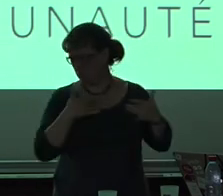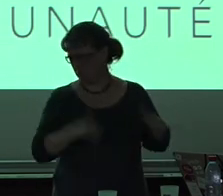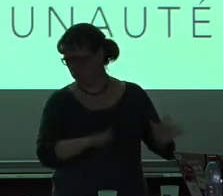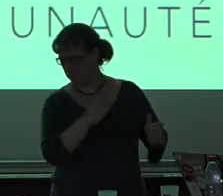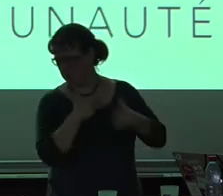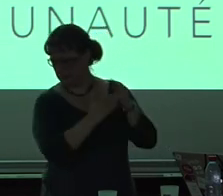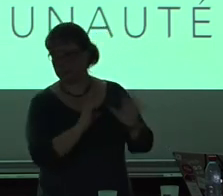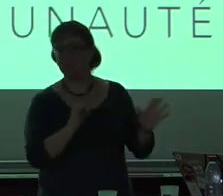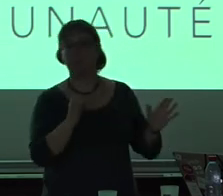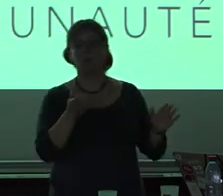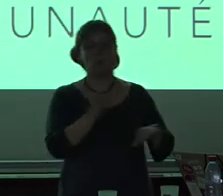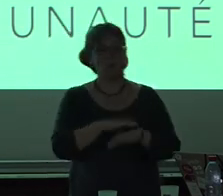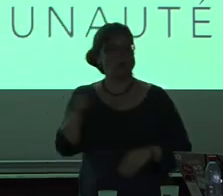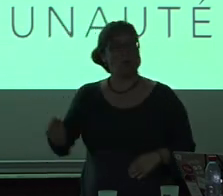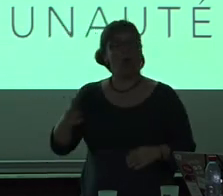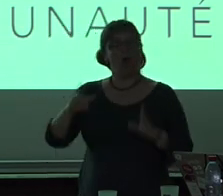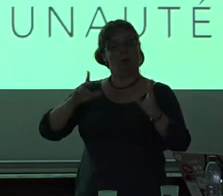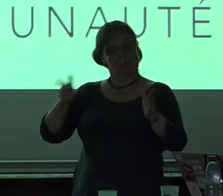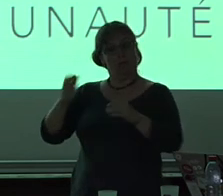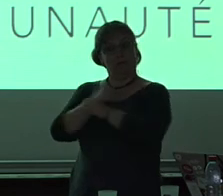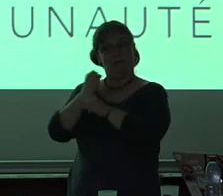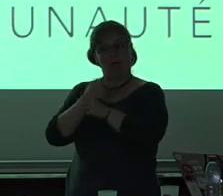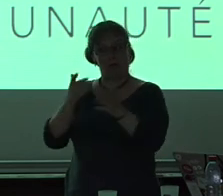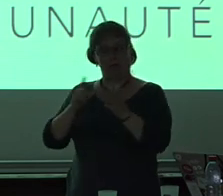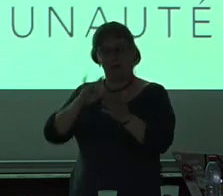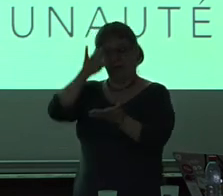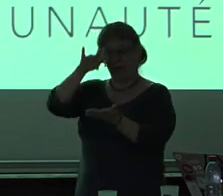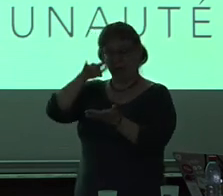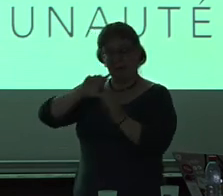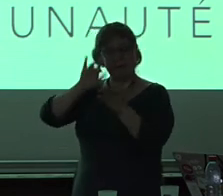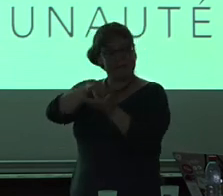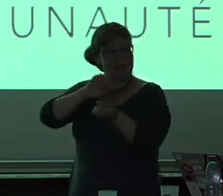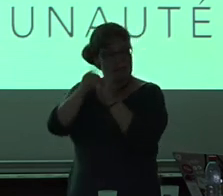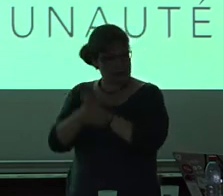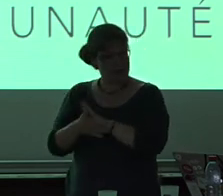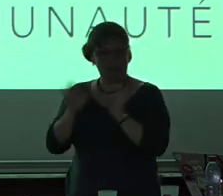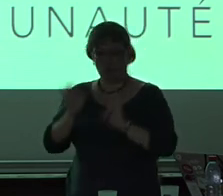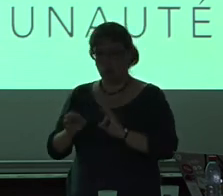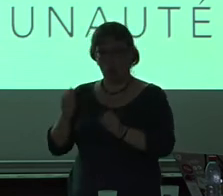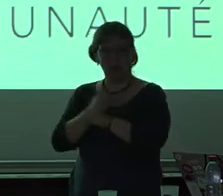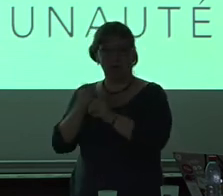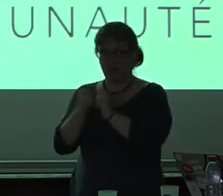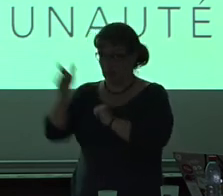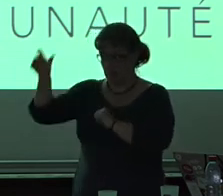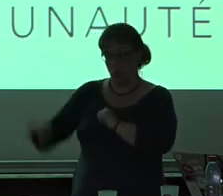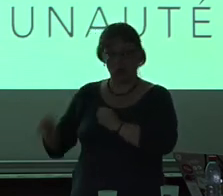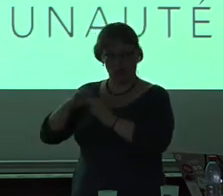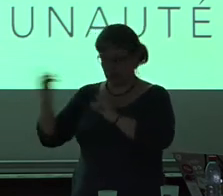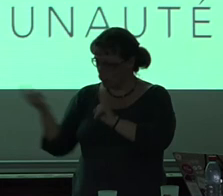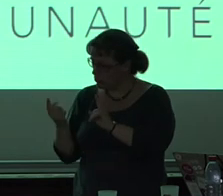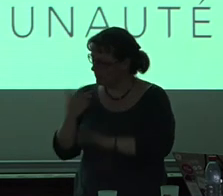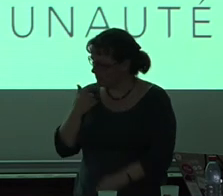en fait, j'ai eu à m'occuper d'un site internet en WordPress. Et à ce moment-là, je devais travailler avec un développeur. Et je me suis dit, je vais apprendre à